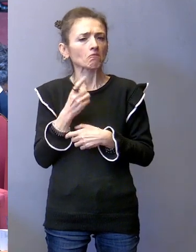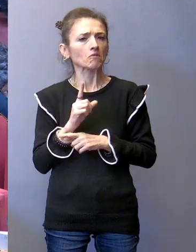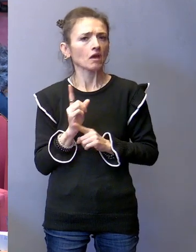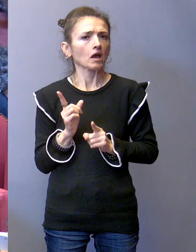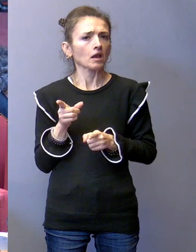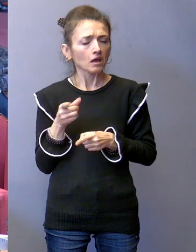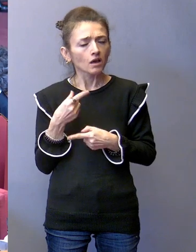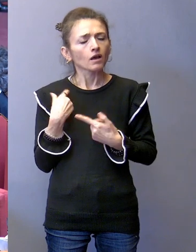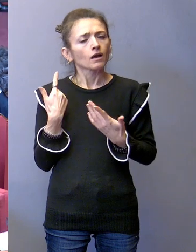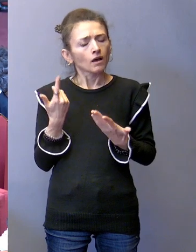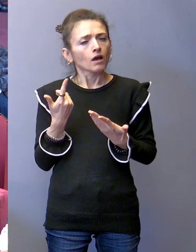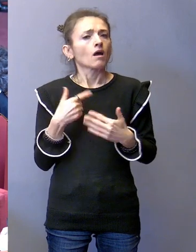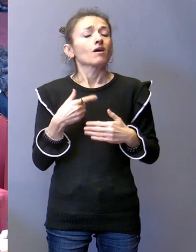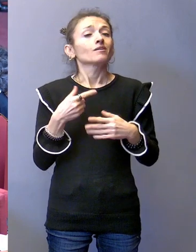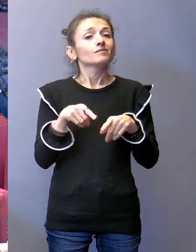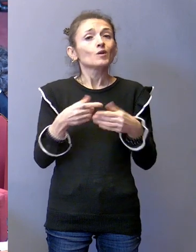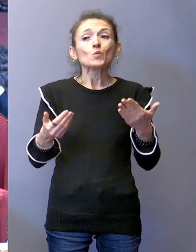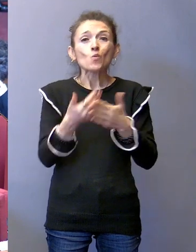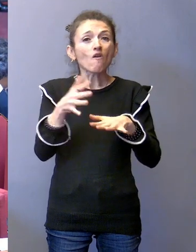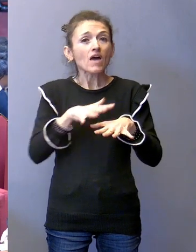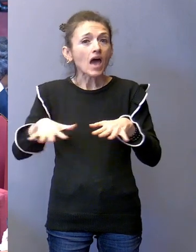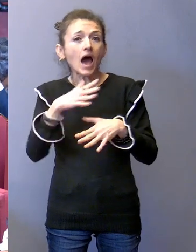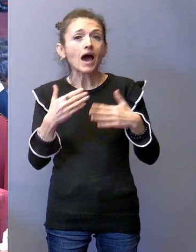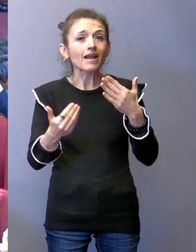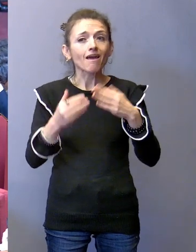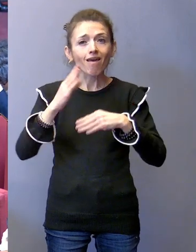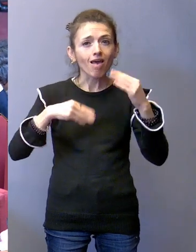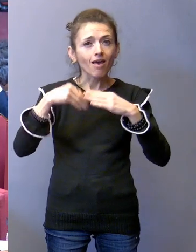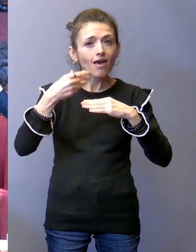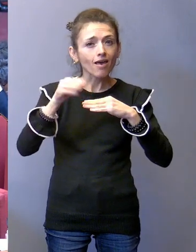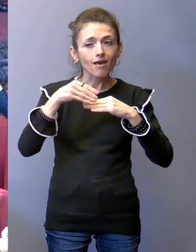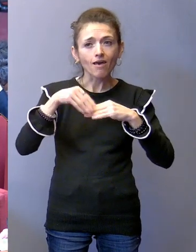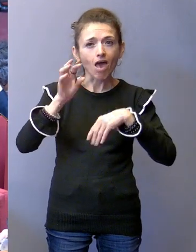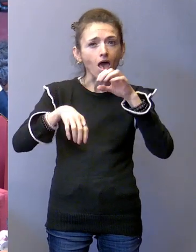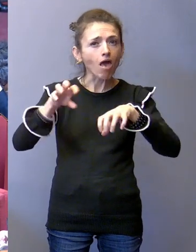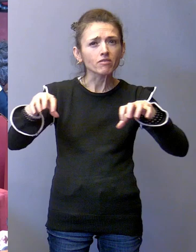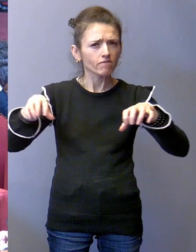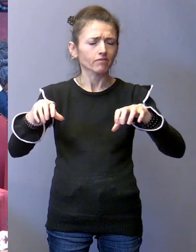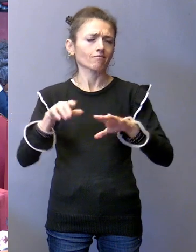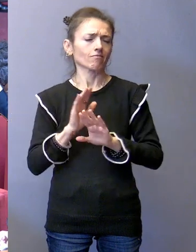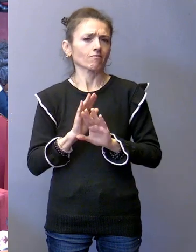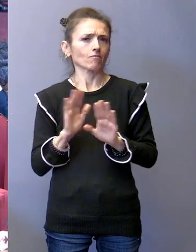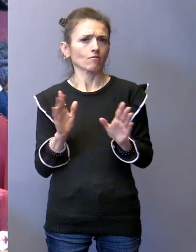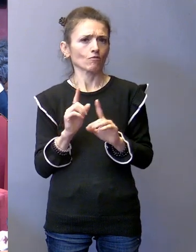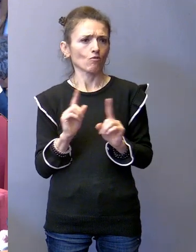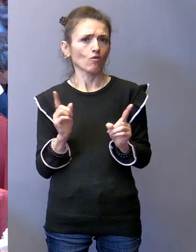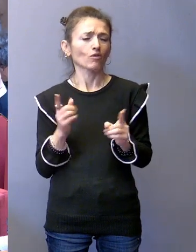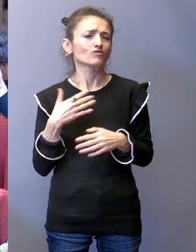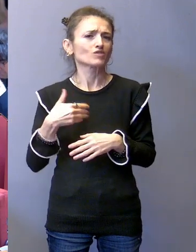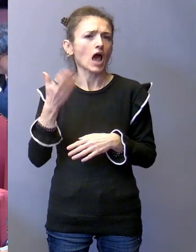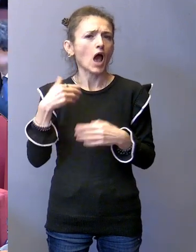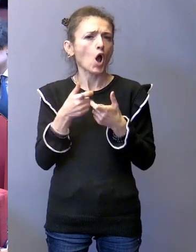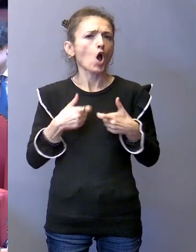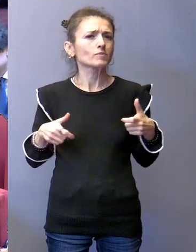quindi a non edificare i nuove aree e non lo dico perché mi sono dimenticata di fare la mozione d'ordine all'inizio sulla commissione lo dico adesso